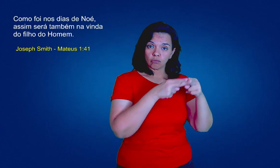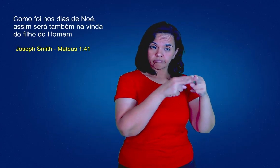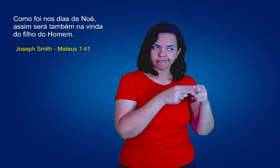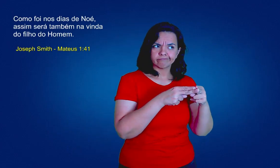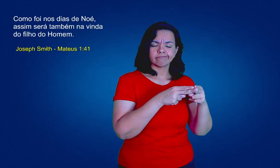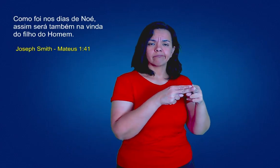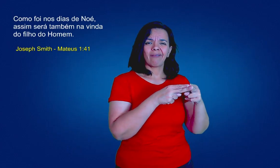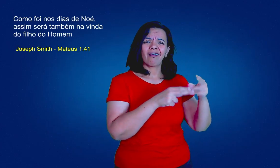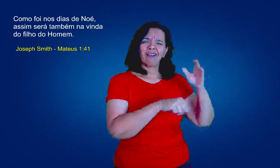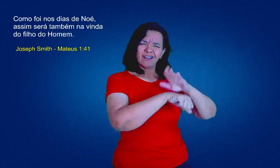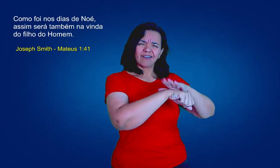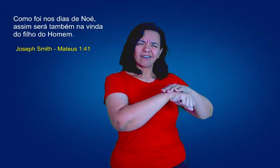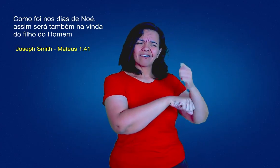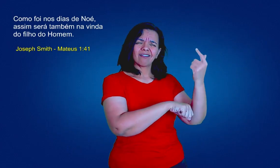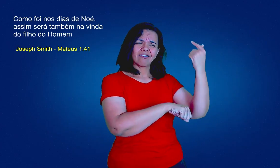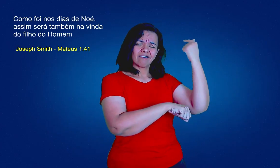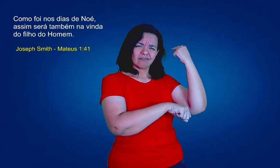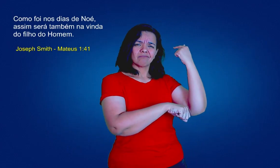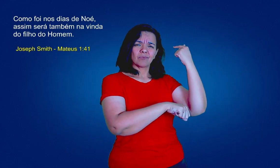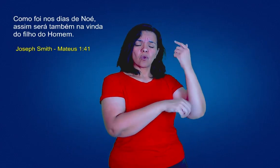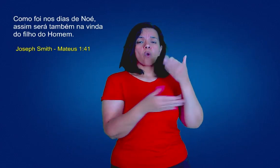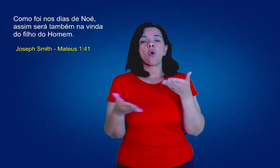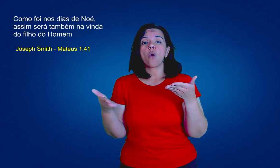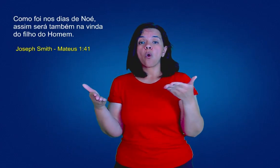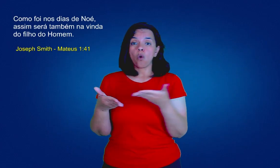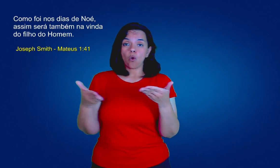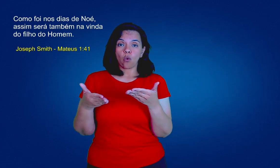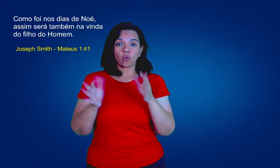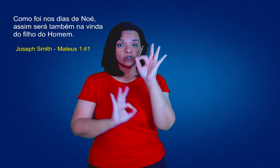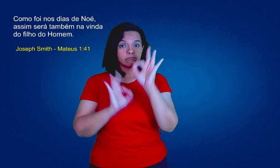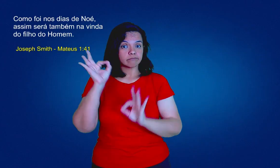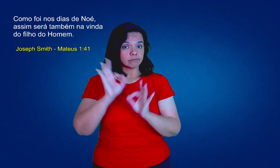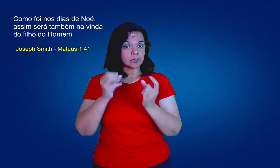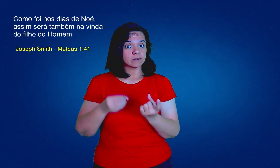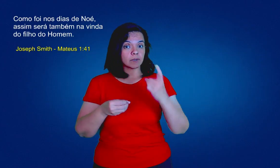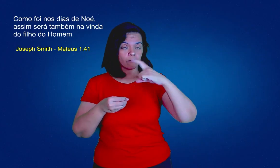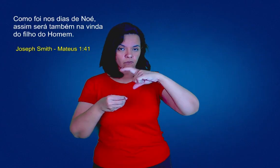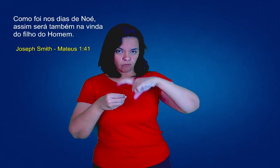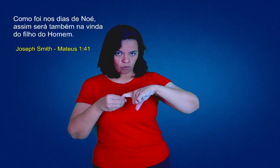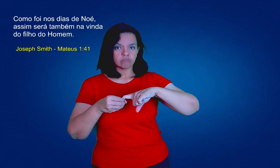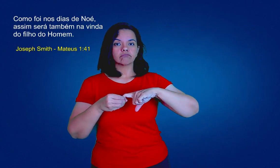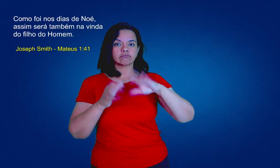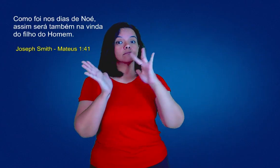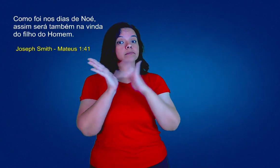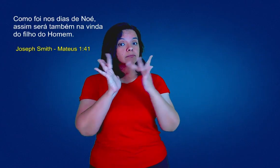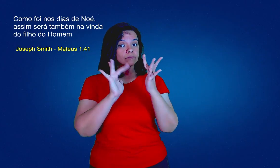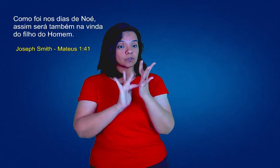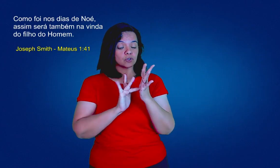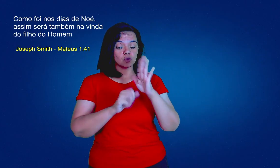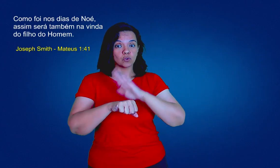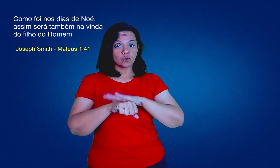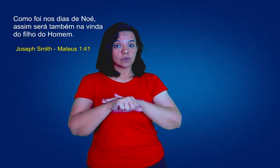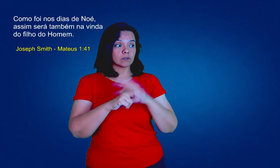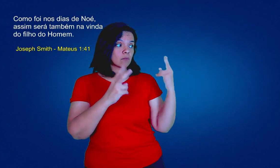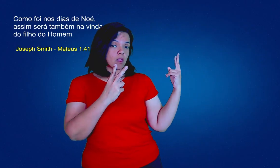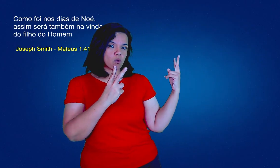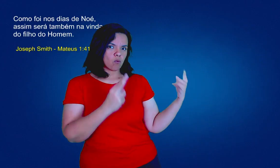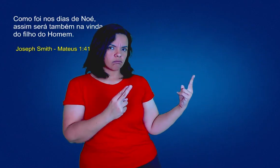na época de Noé, assim como foi, quando Jesus Cristo